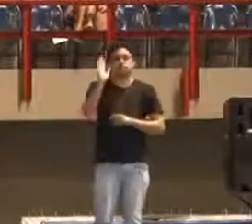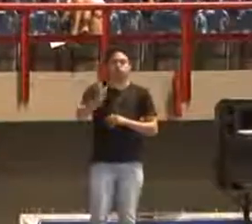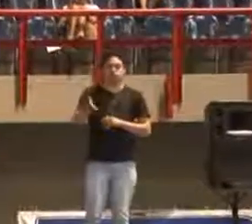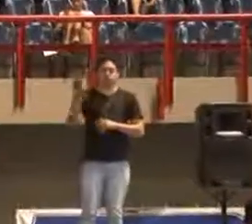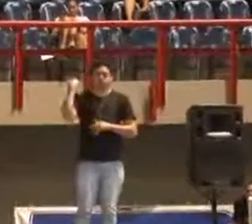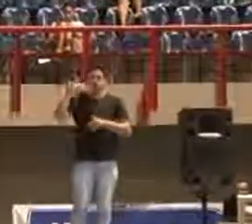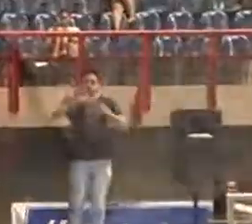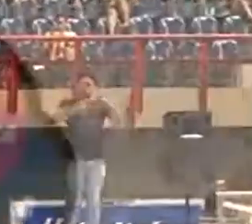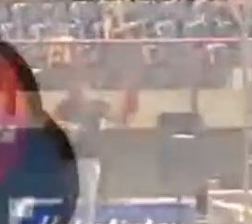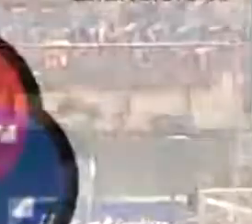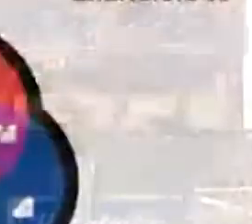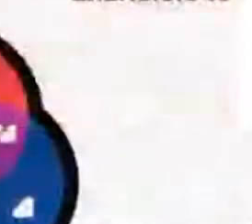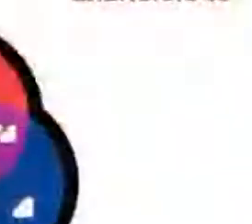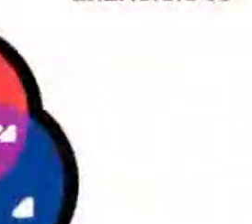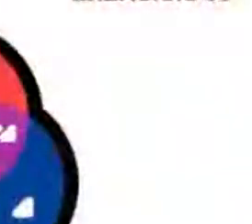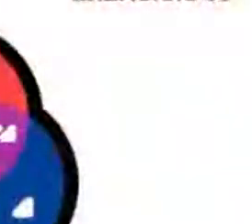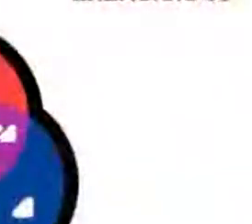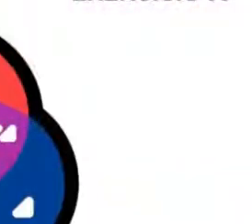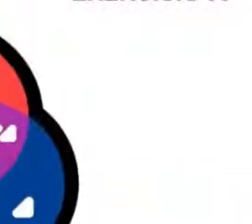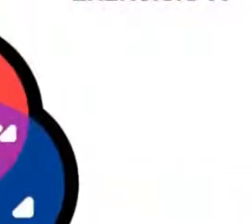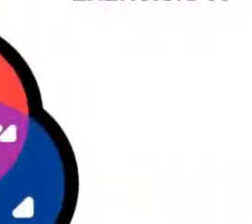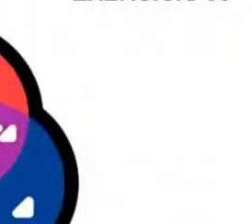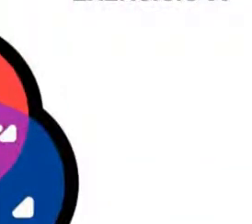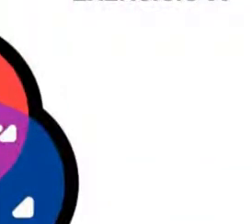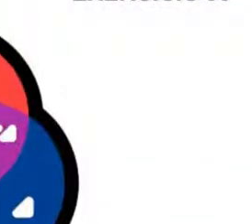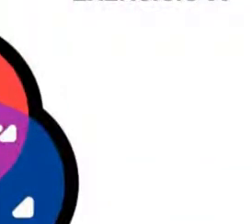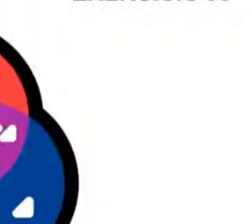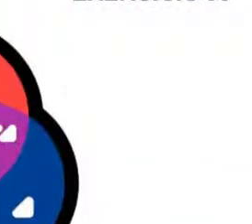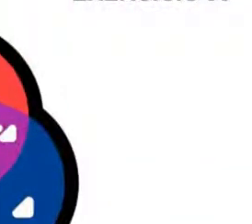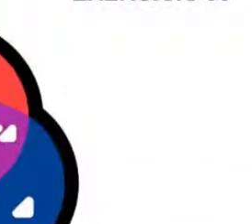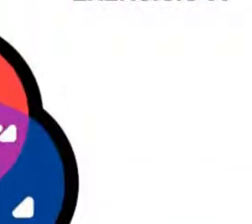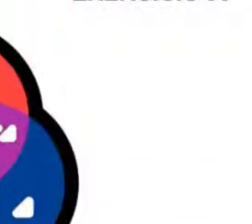prova do Enem do ano passado.